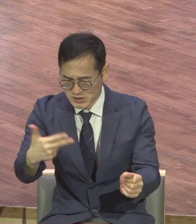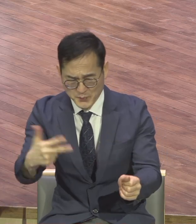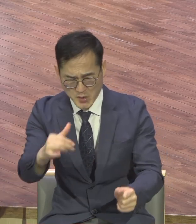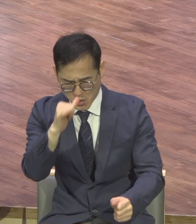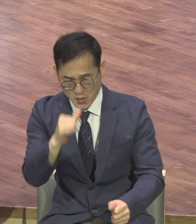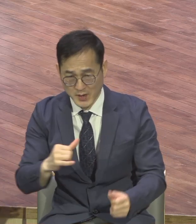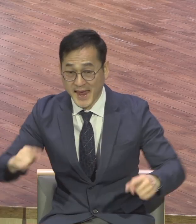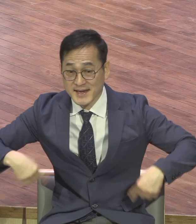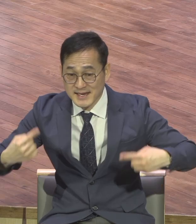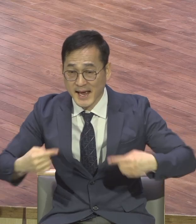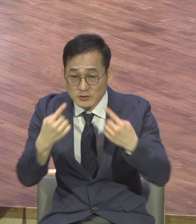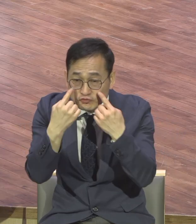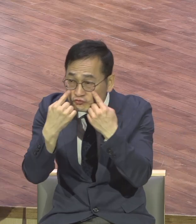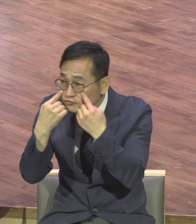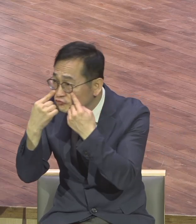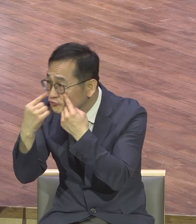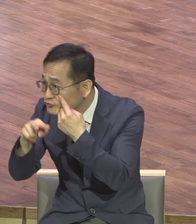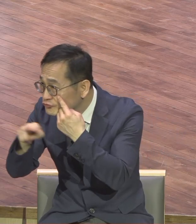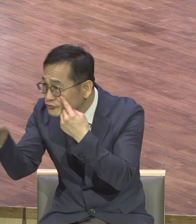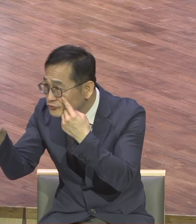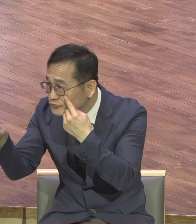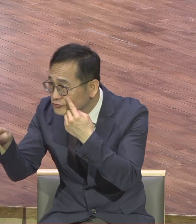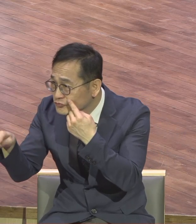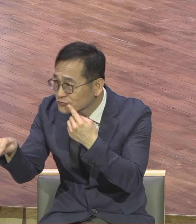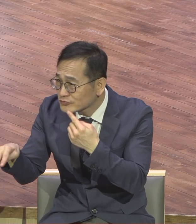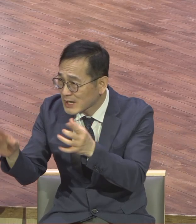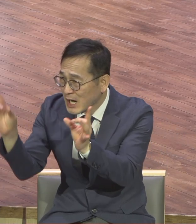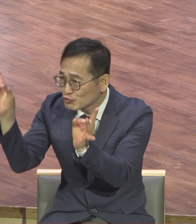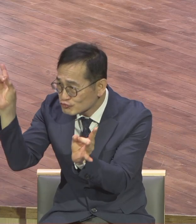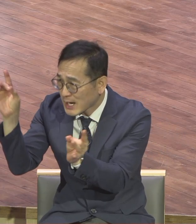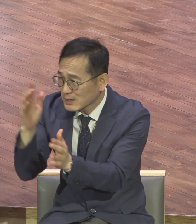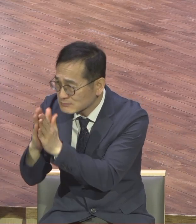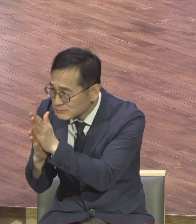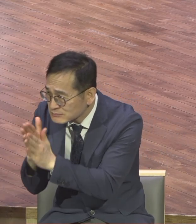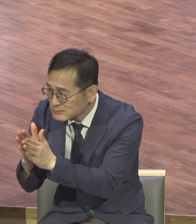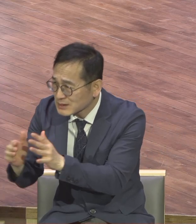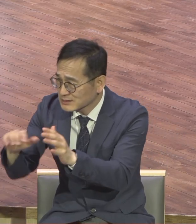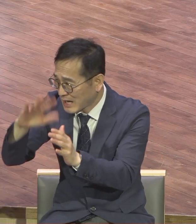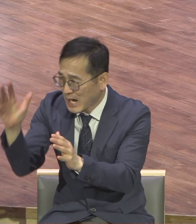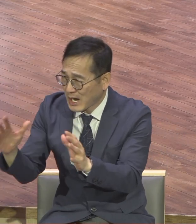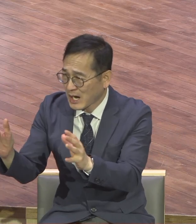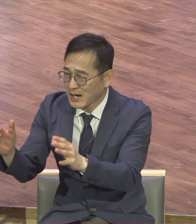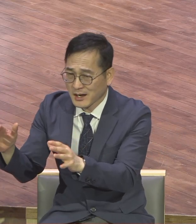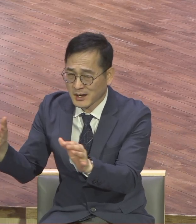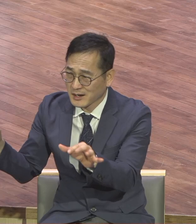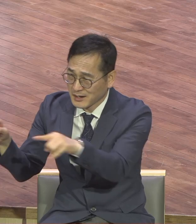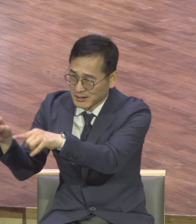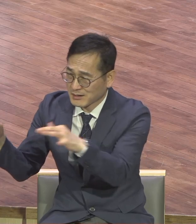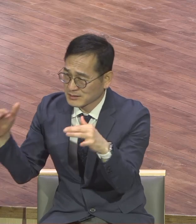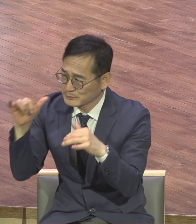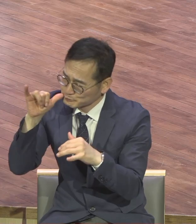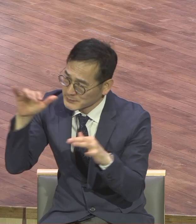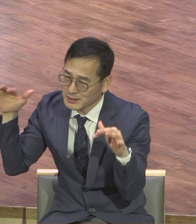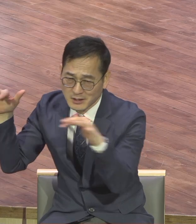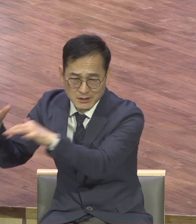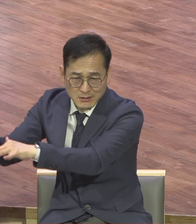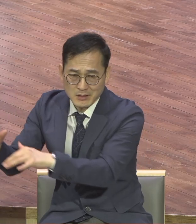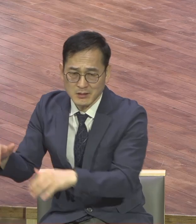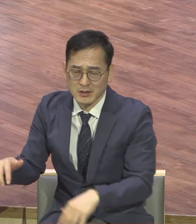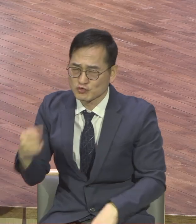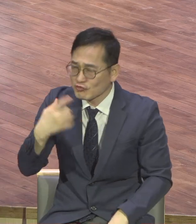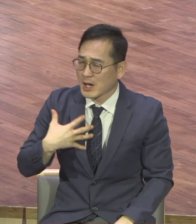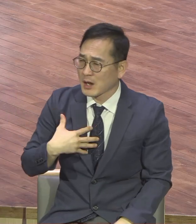엘리야의 눈에는 이스라엘 백성 전부가 다 우상 숭배에 빠진 것처럼 그렇게 생각했는데